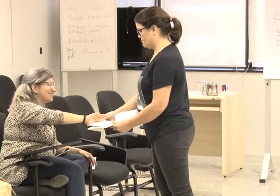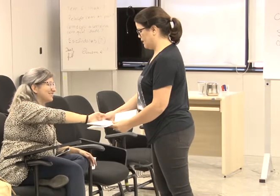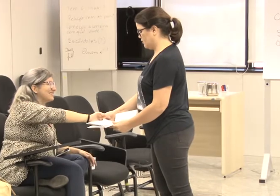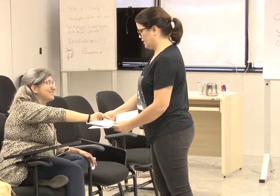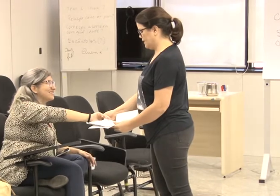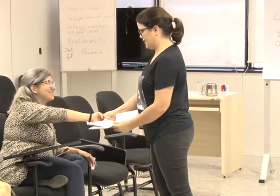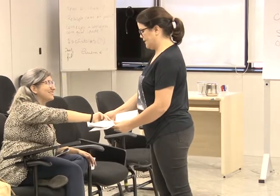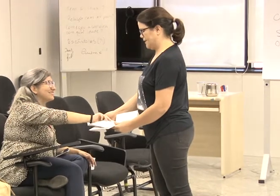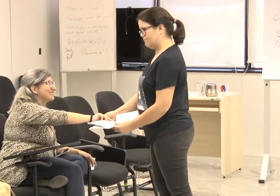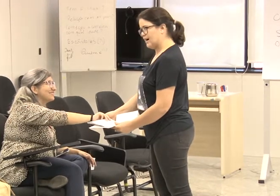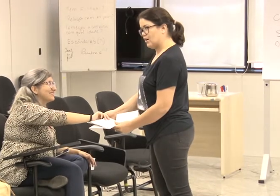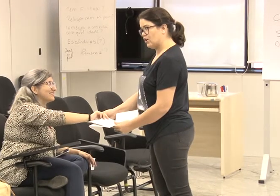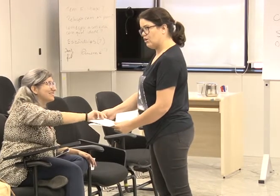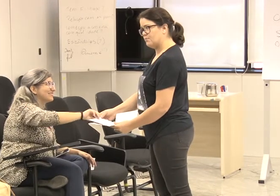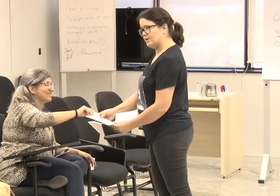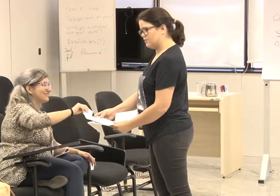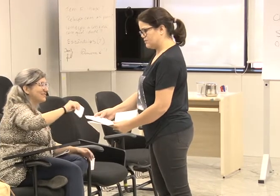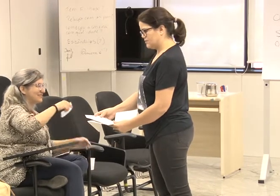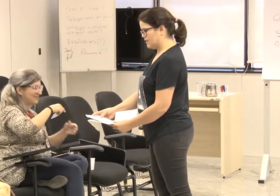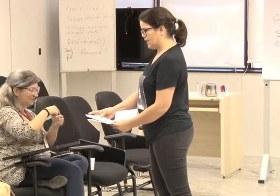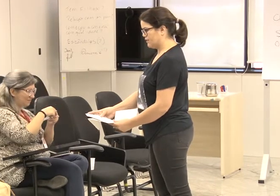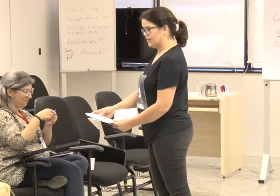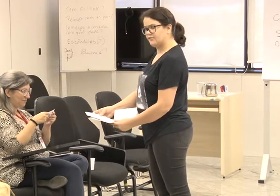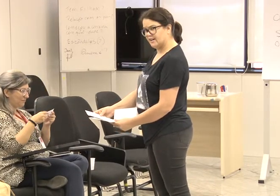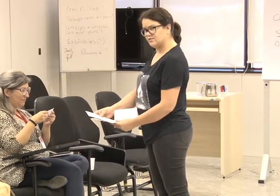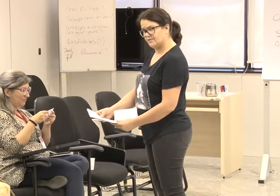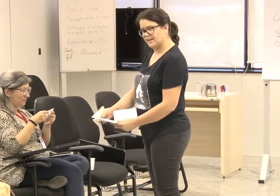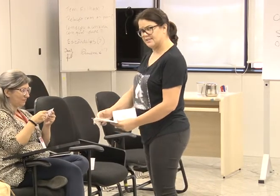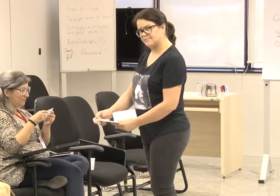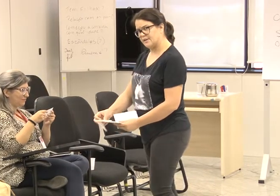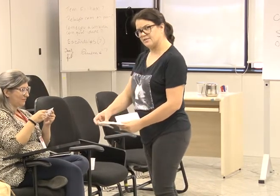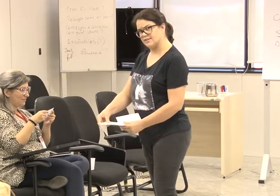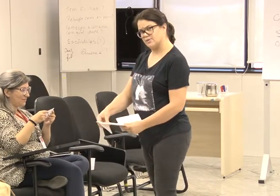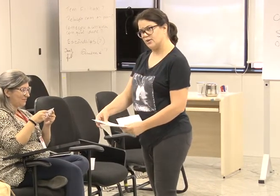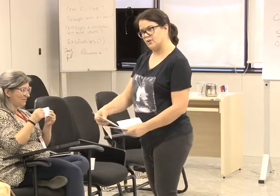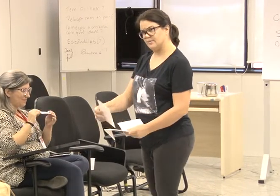Parou, né? Ninguém quer, mas agora eu obrigo. Aí o que eu faço? Frase. Porque aí vocês não têm como.